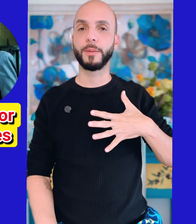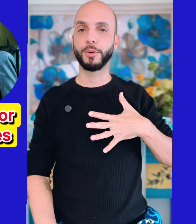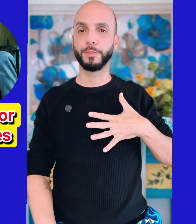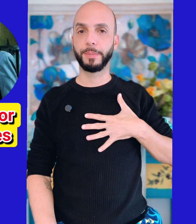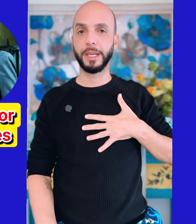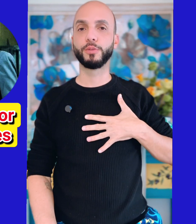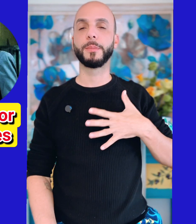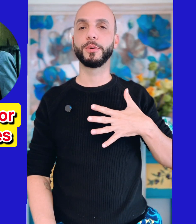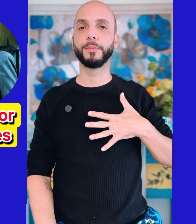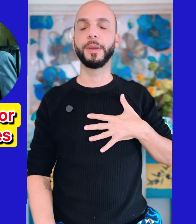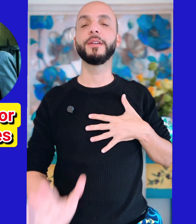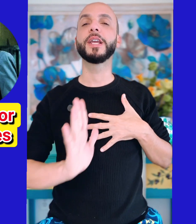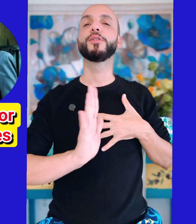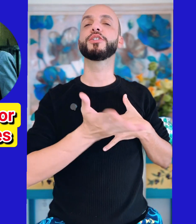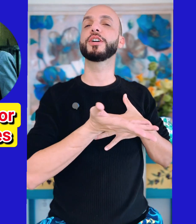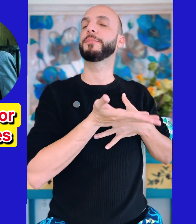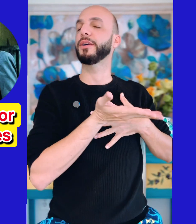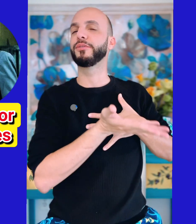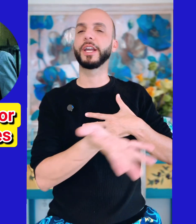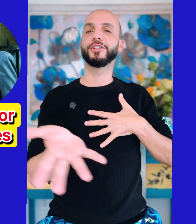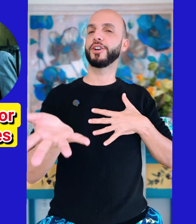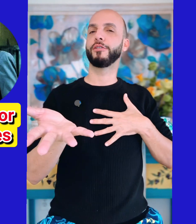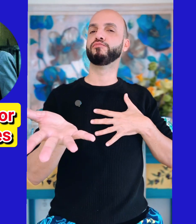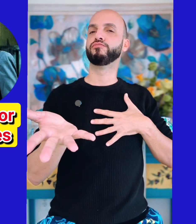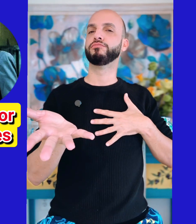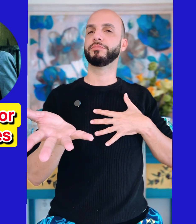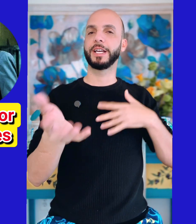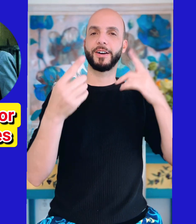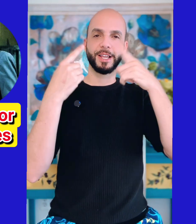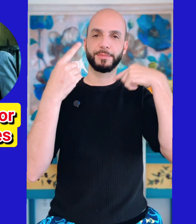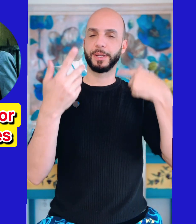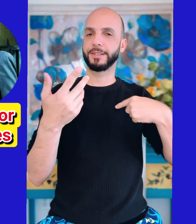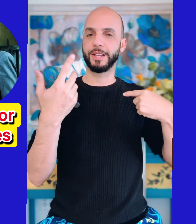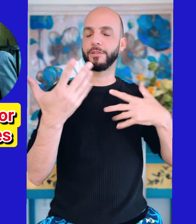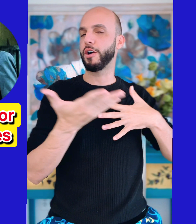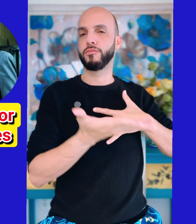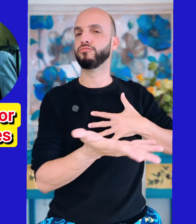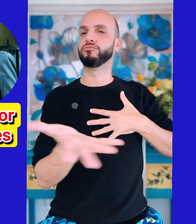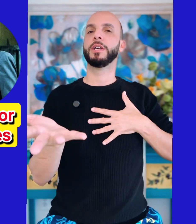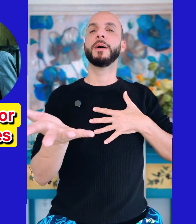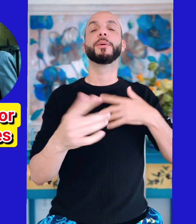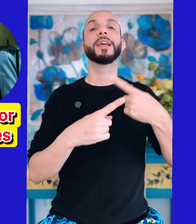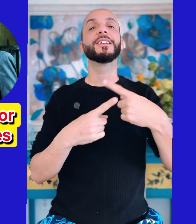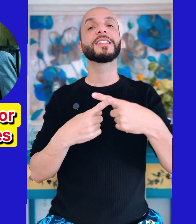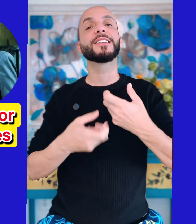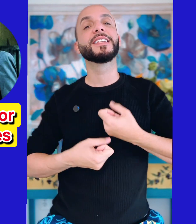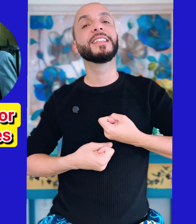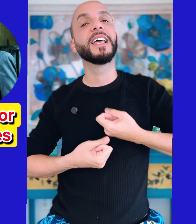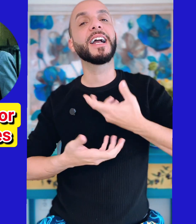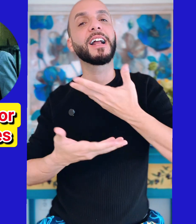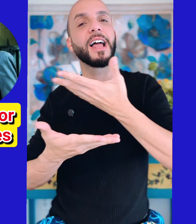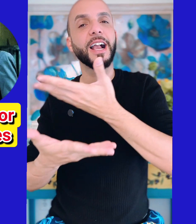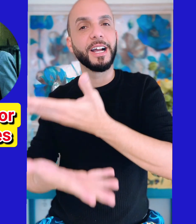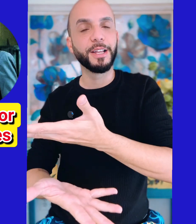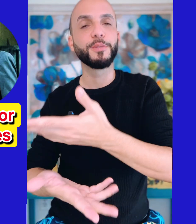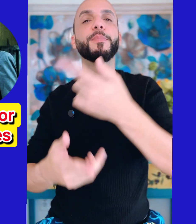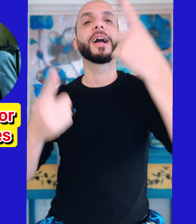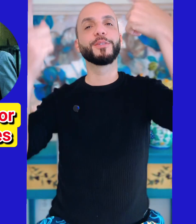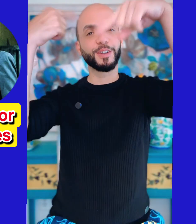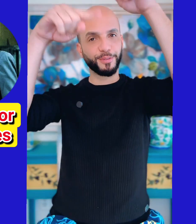no peito, uma mão no peito, e a outra joga para frente, ó. Né? Olha a expressão, né? Ó. Porque ele está se declarando para a dona